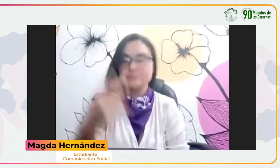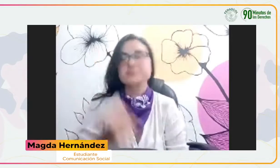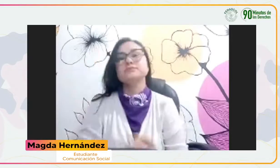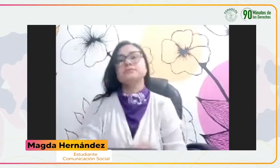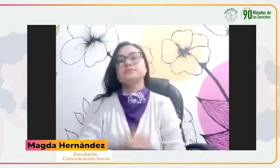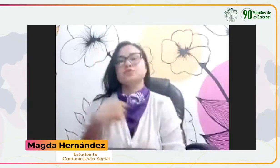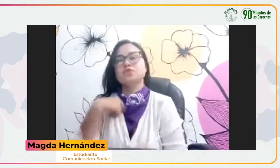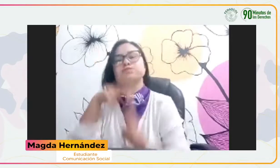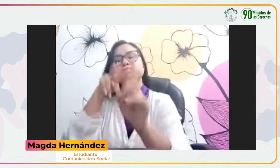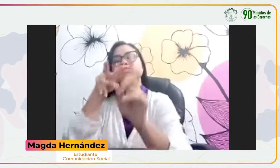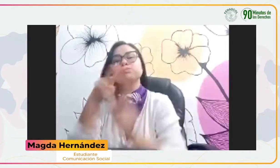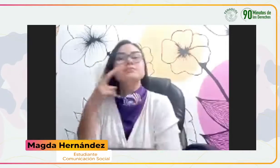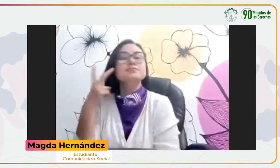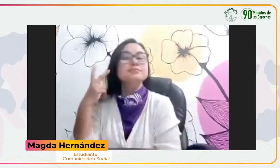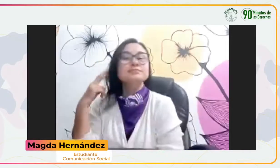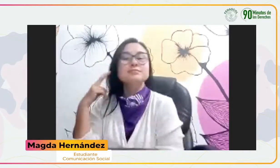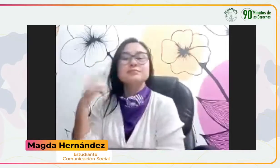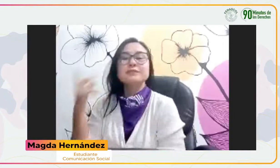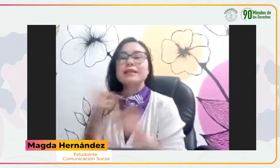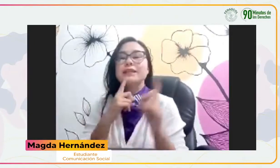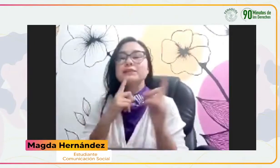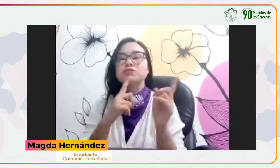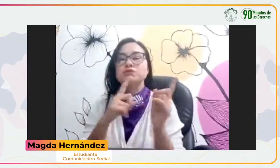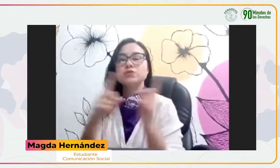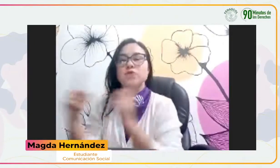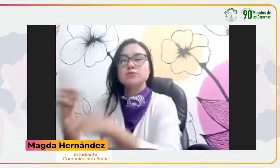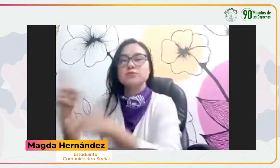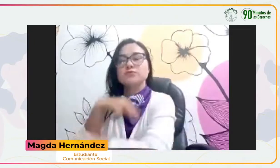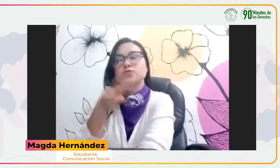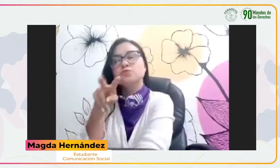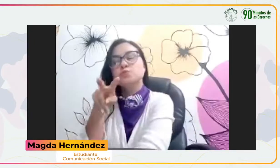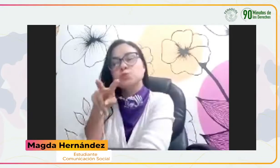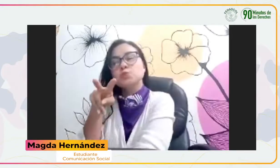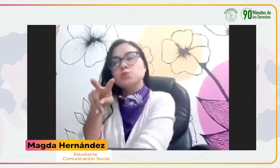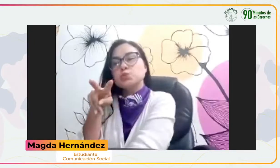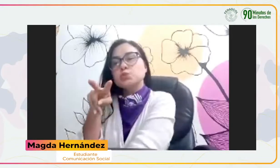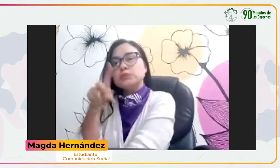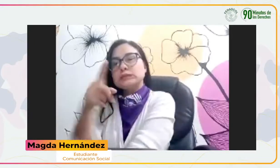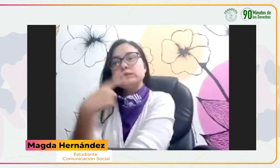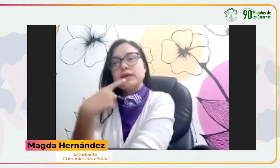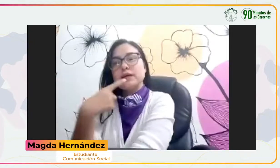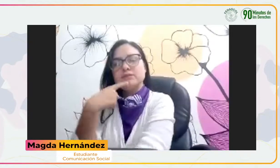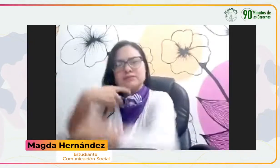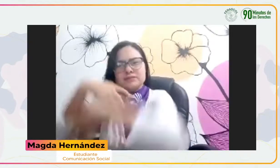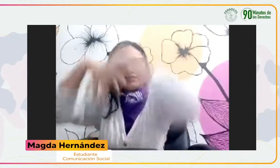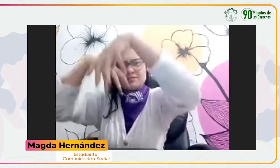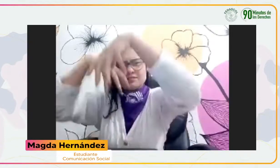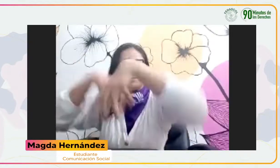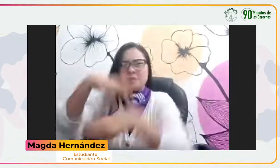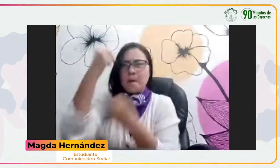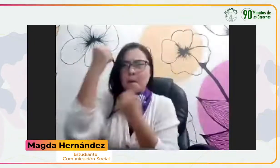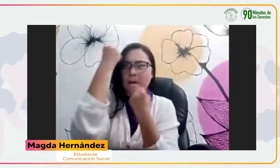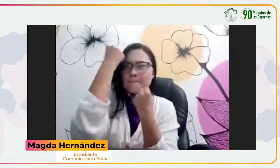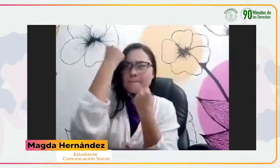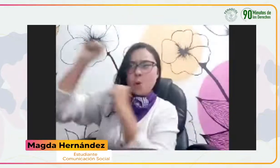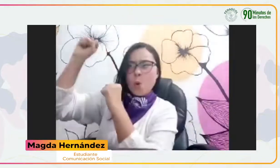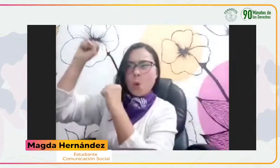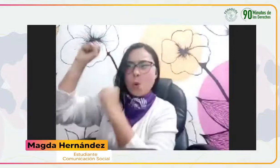Bueno, quiero decir dos cositas. Lo que dice María Cristina, realmente